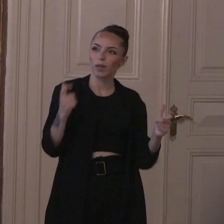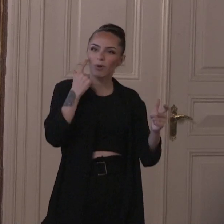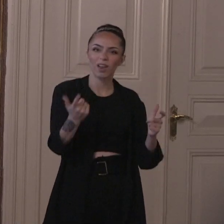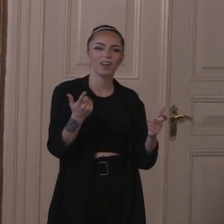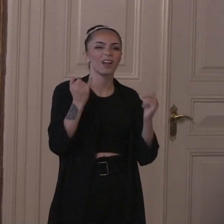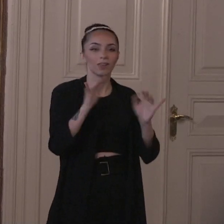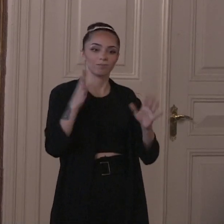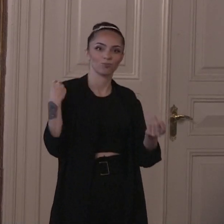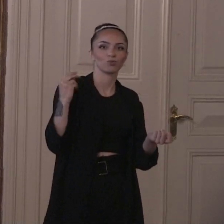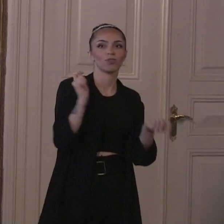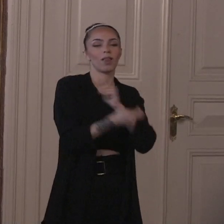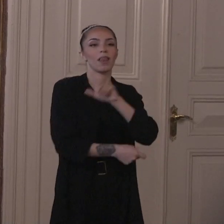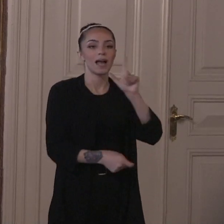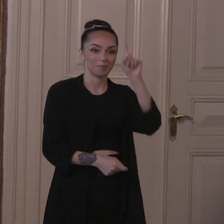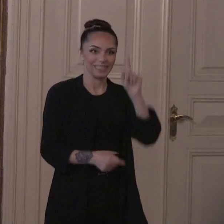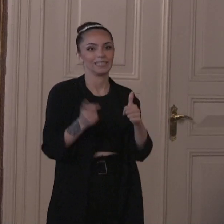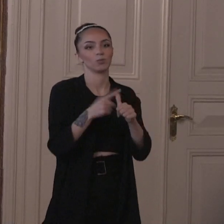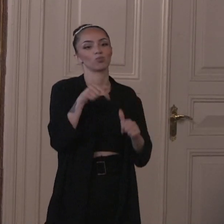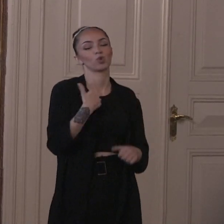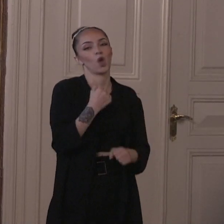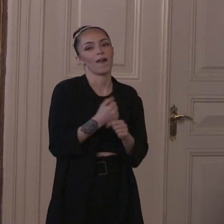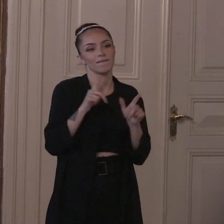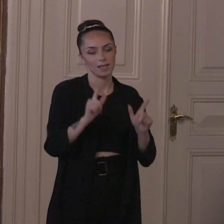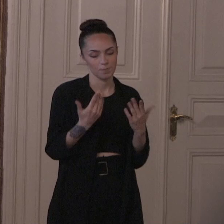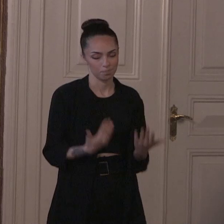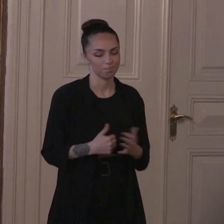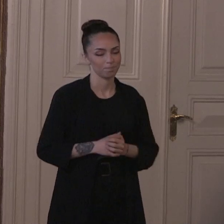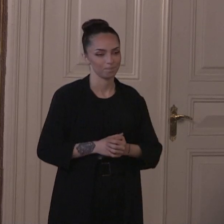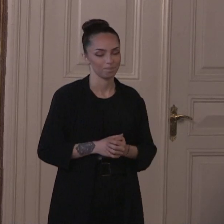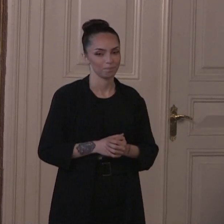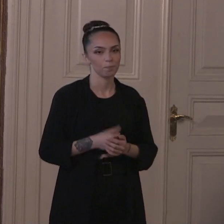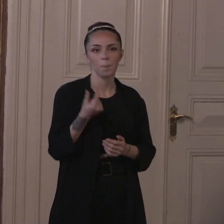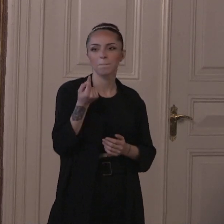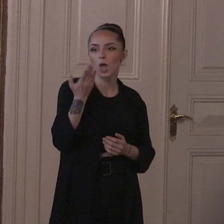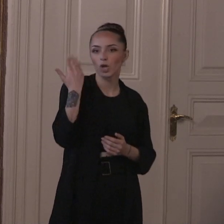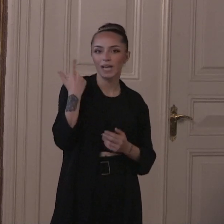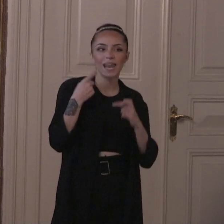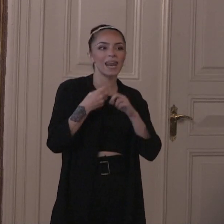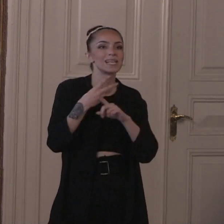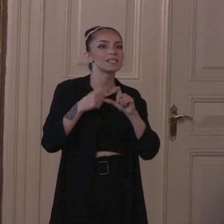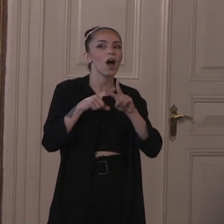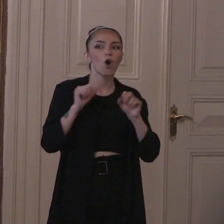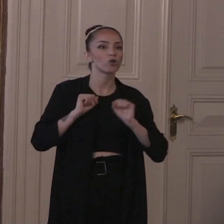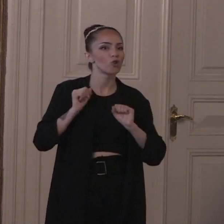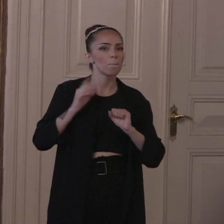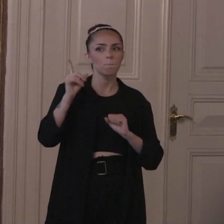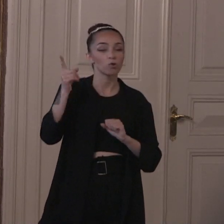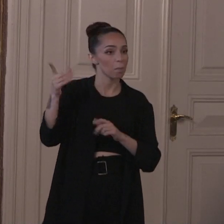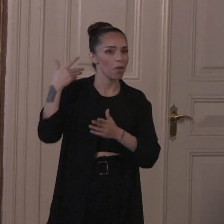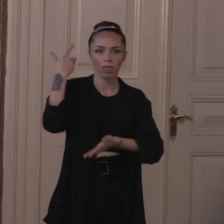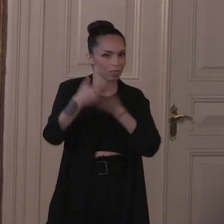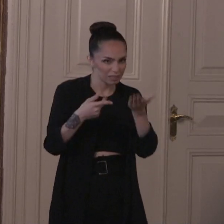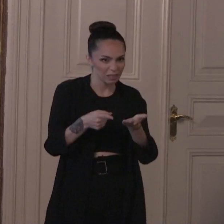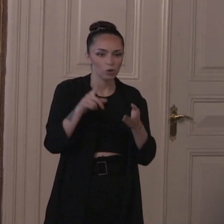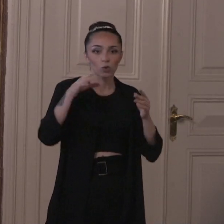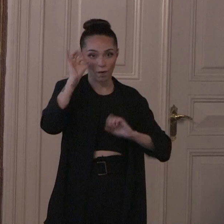uygun hale getirilmesi birinci görevimiz. Biraz önce kıymetli Resa hocamız da bahsetti. Üniversitemizin